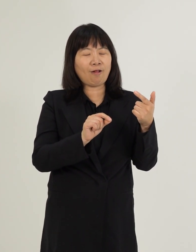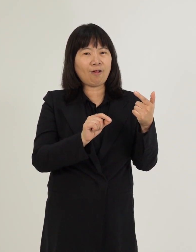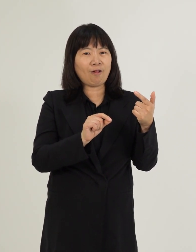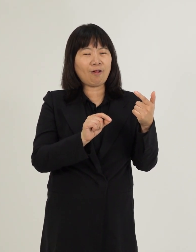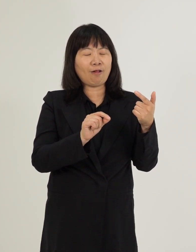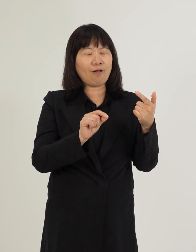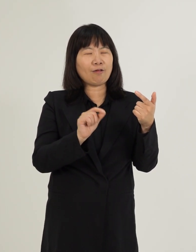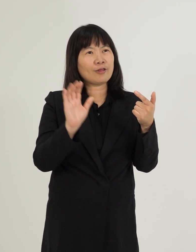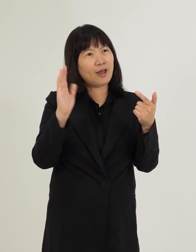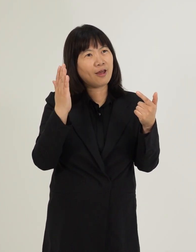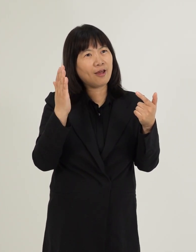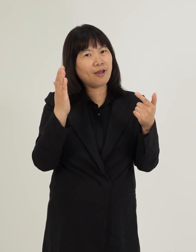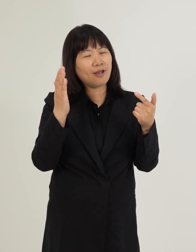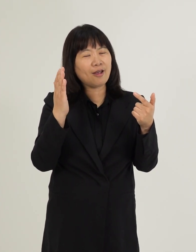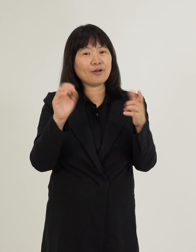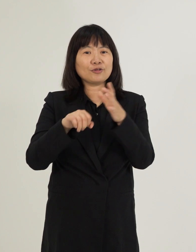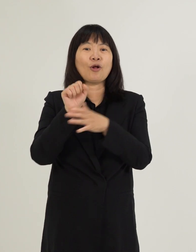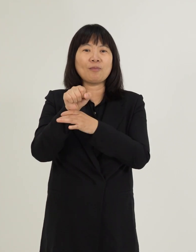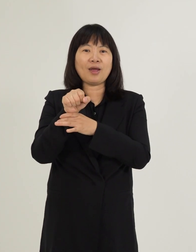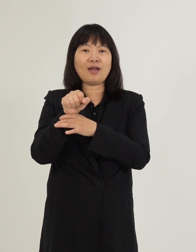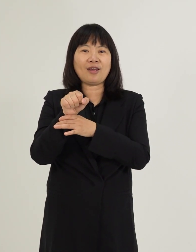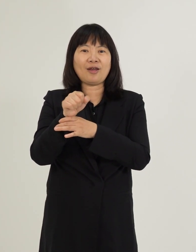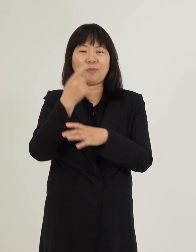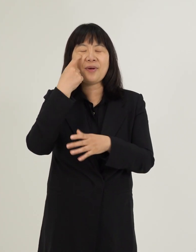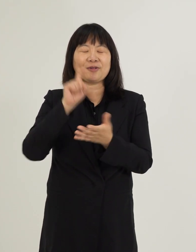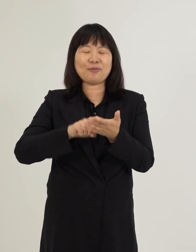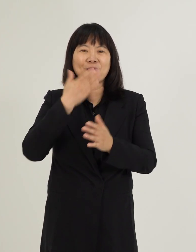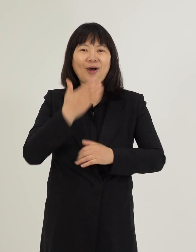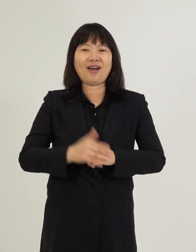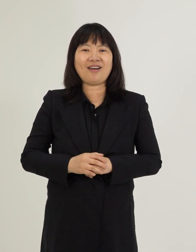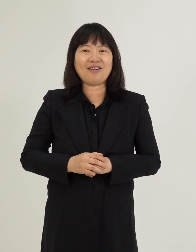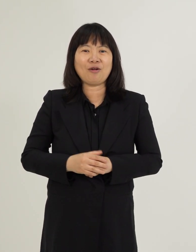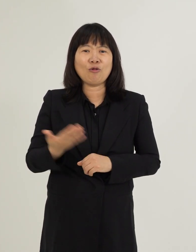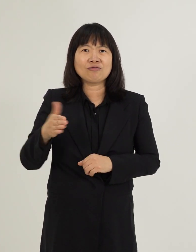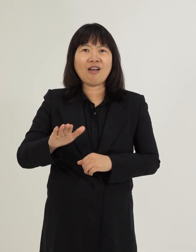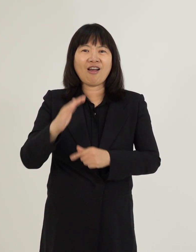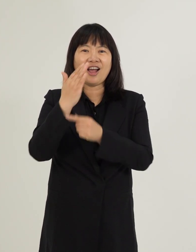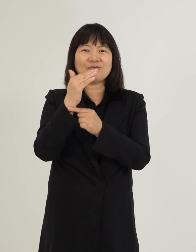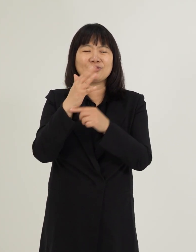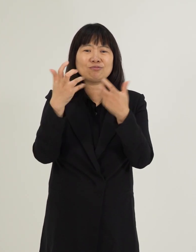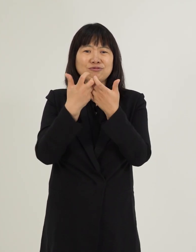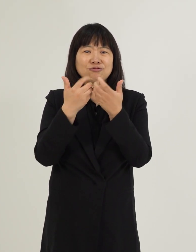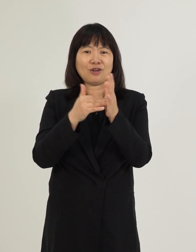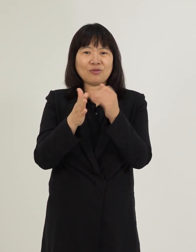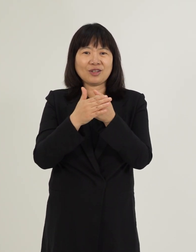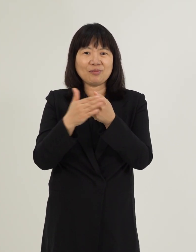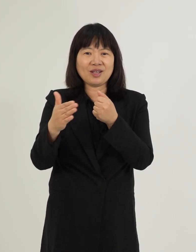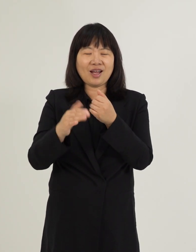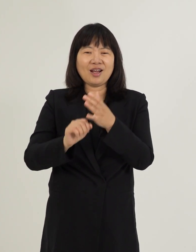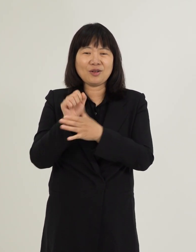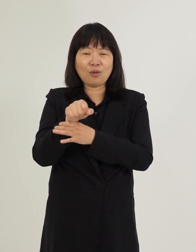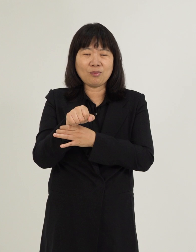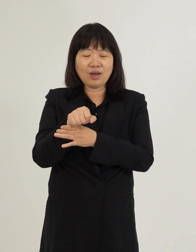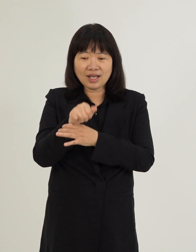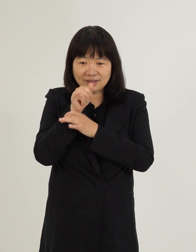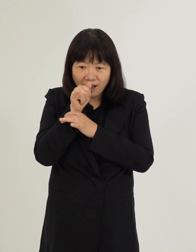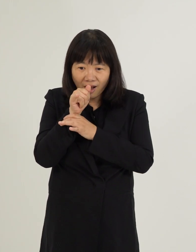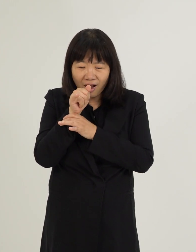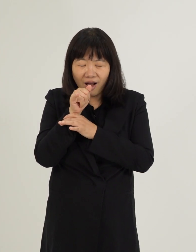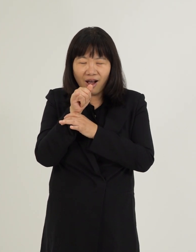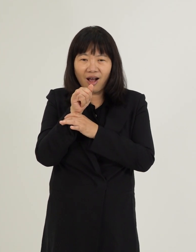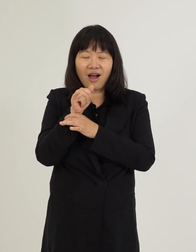열리는 열매입니다. 그런데 잎이 무성해서 열매가 열렸나?